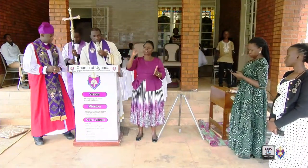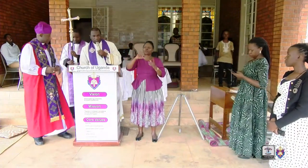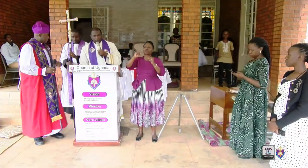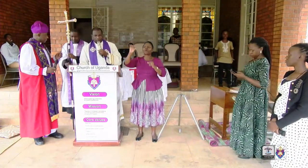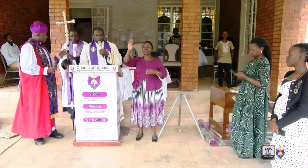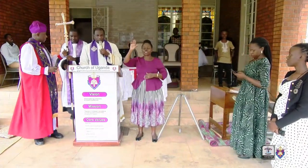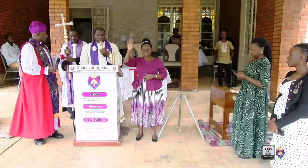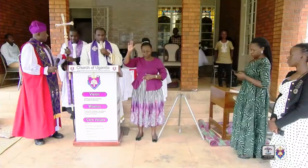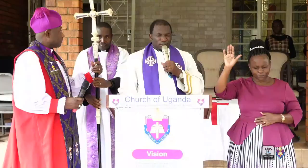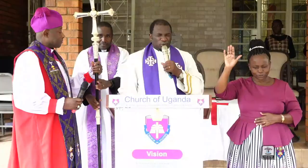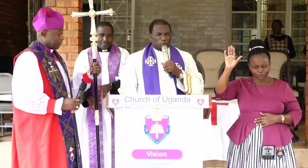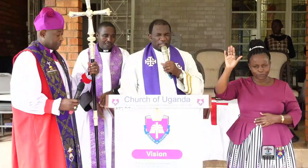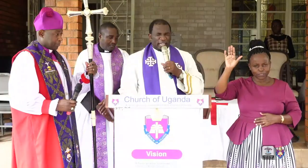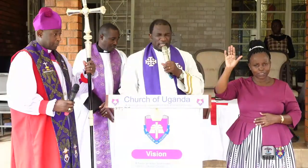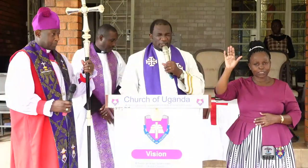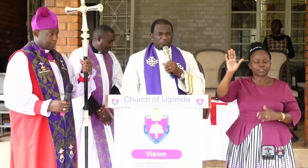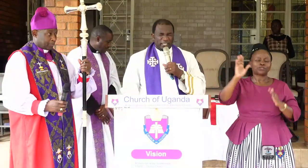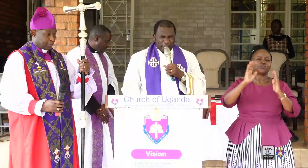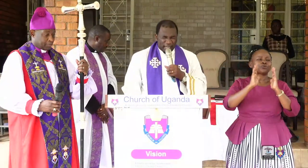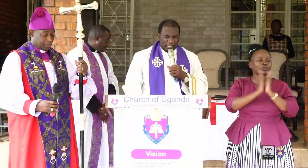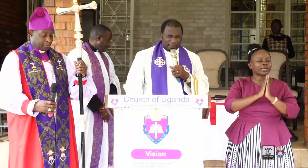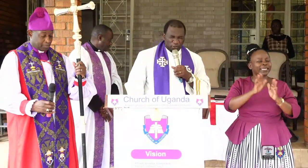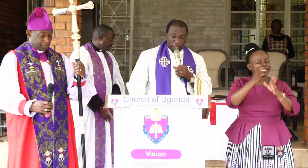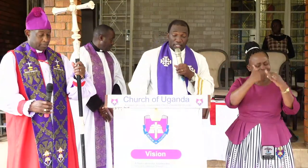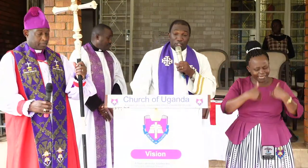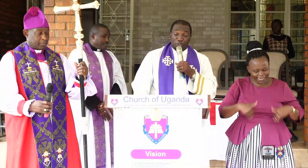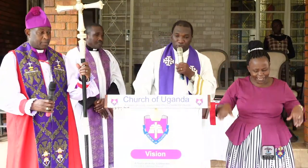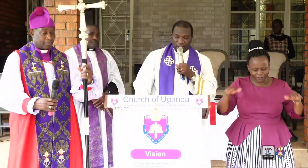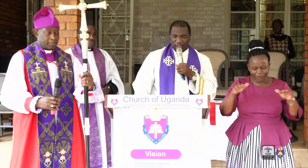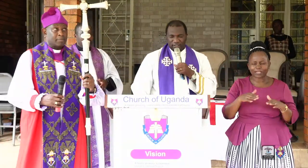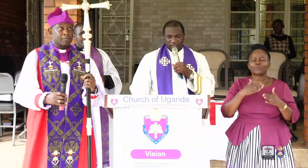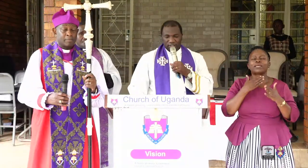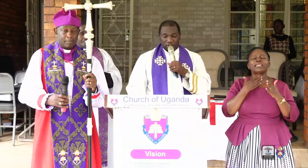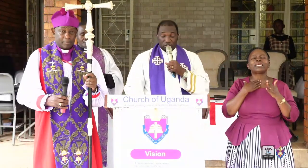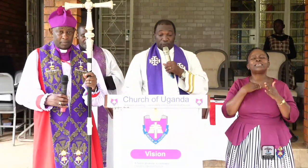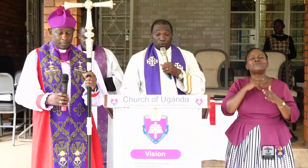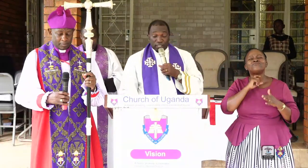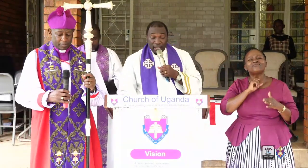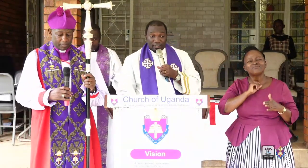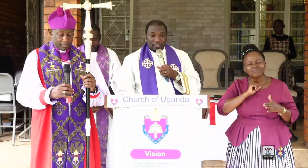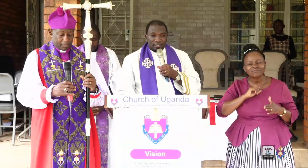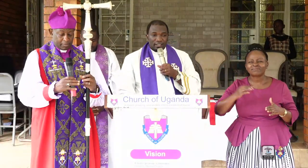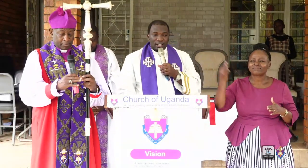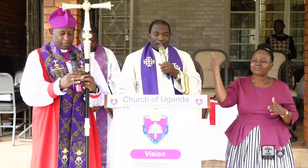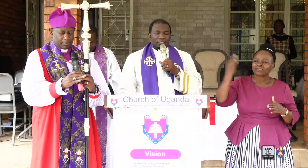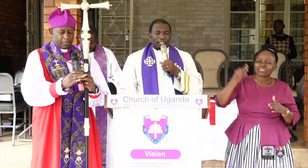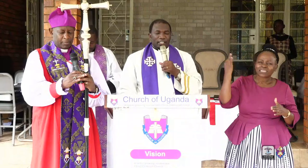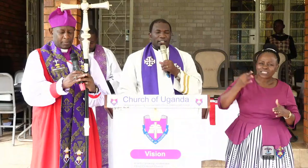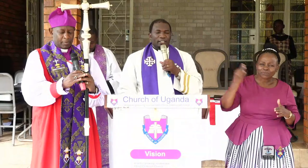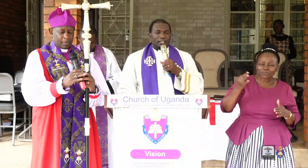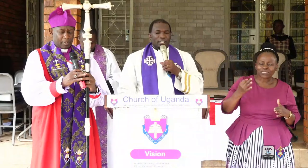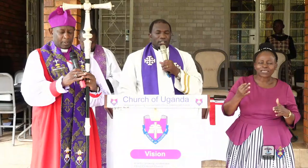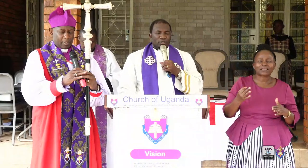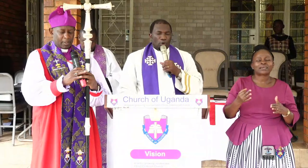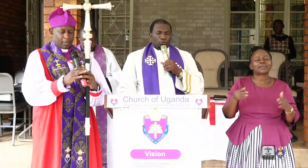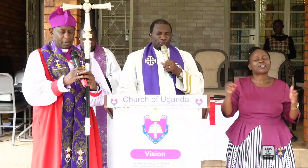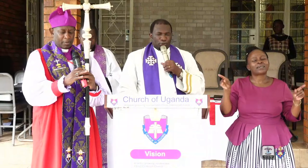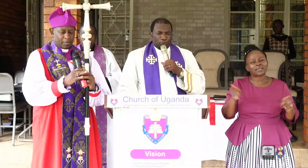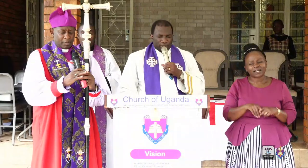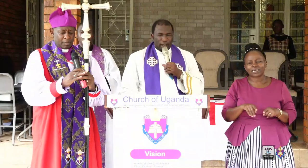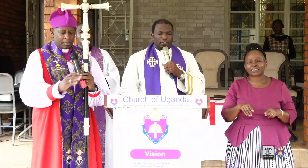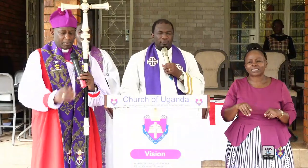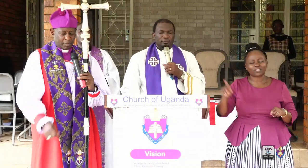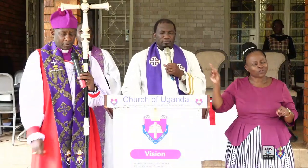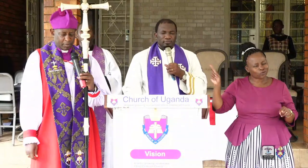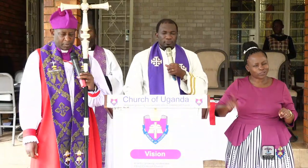kyo tukwegayirira fenna tubere ne nyonta ekibulira ate